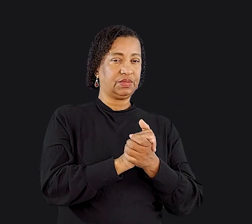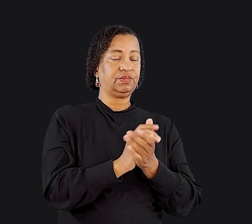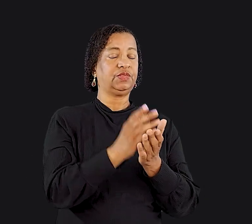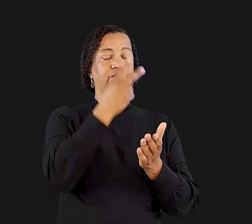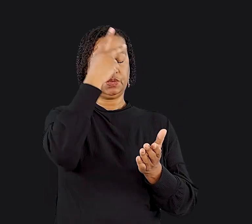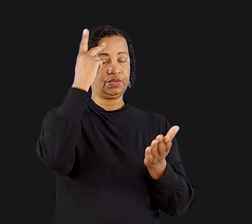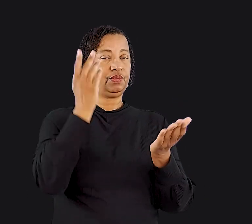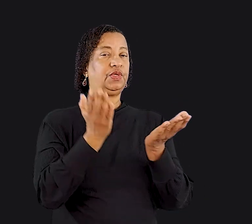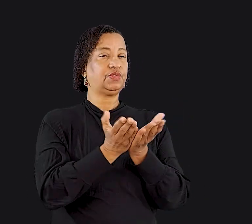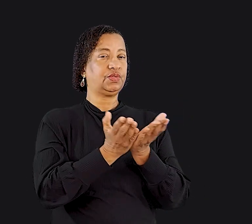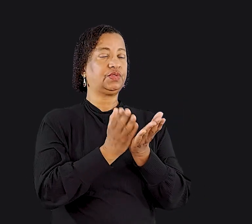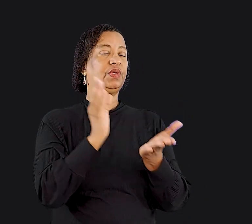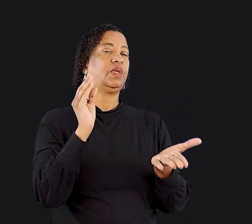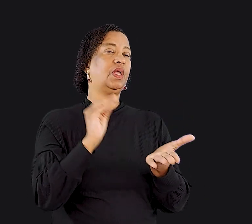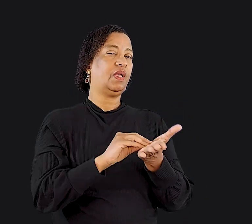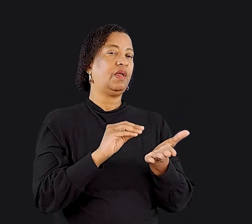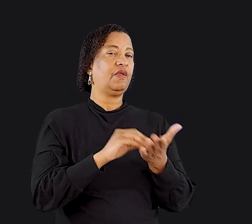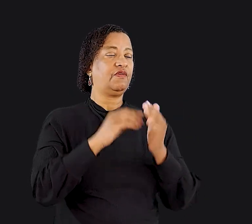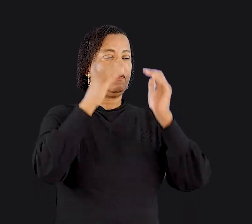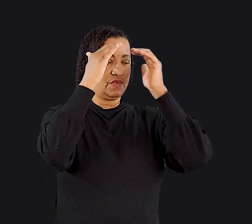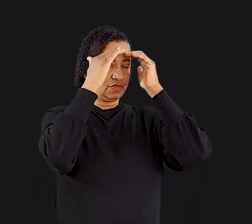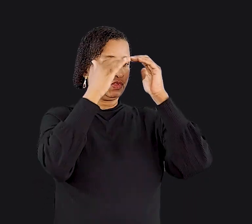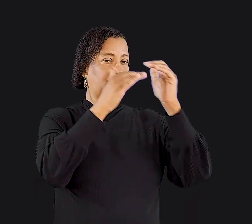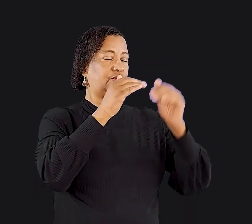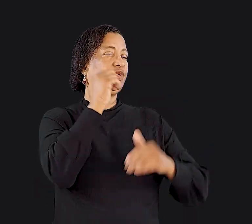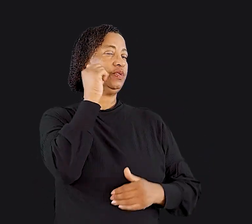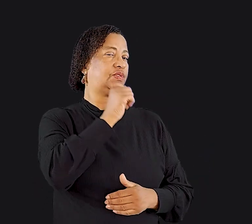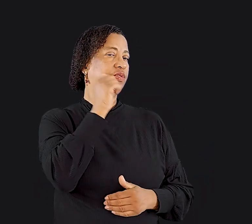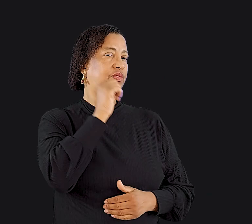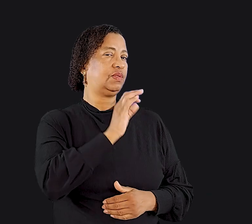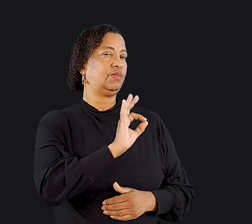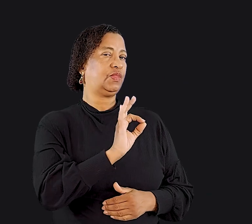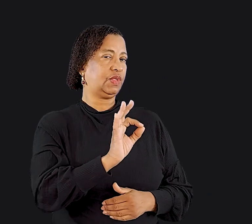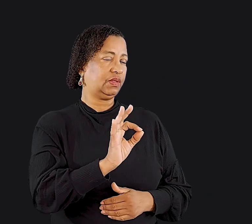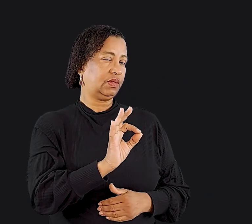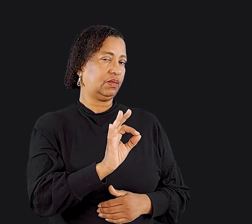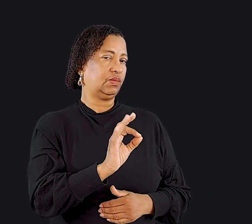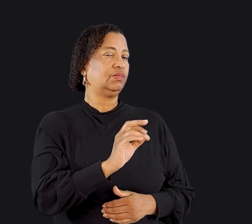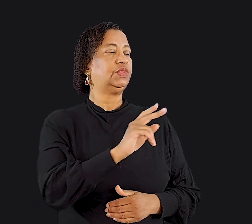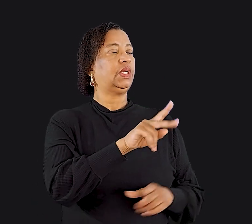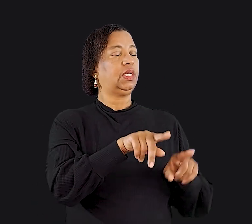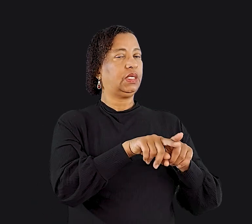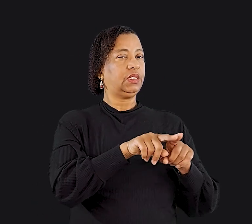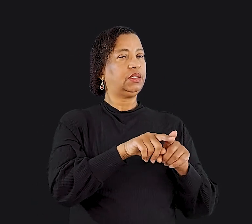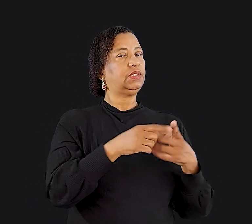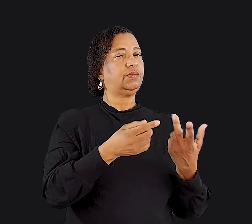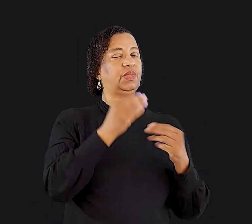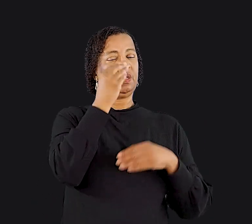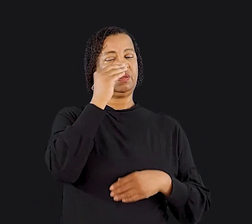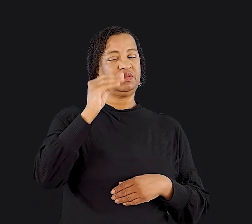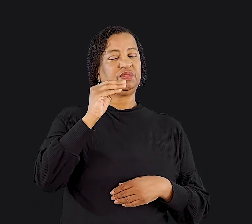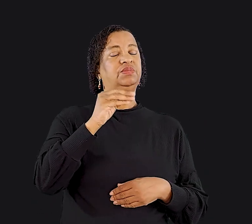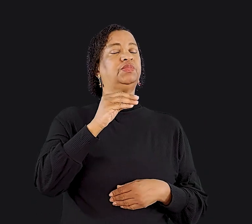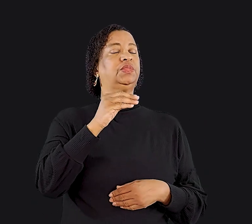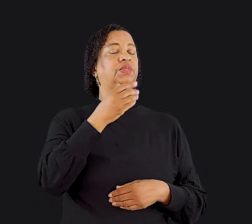entre crentes não é a falta de submissão da mulher, nem a recusa dela em ser pastoreada por seu marido, mas